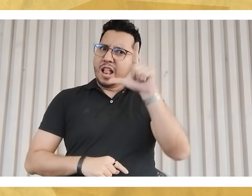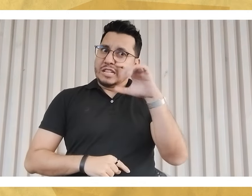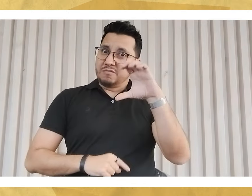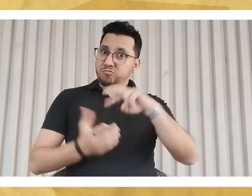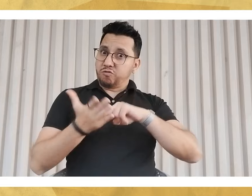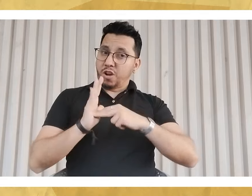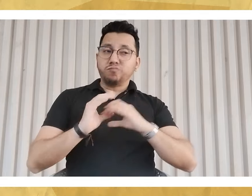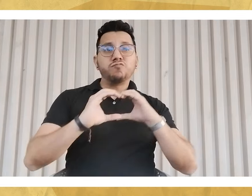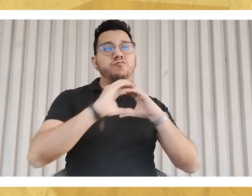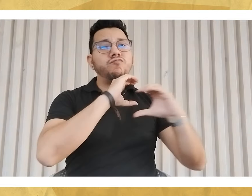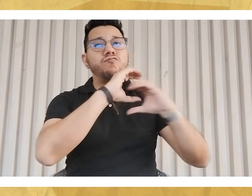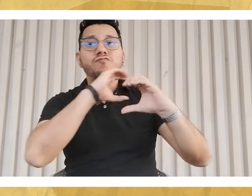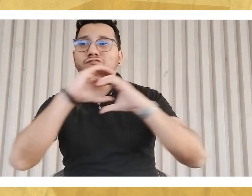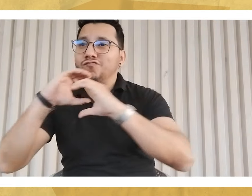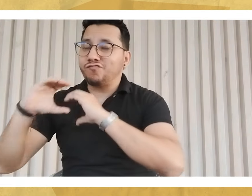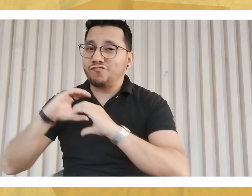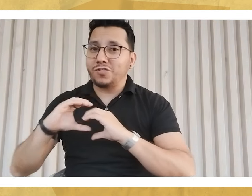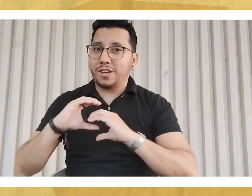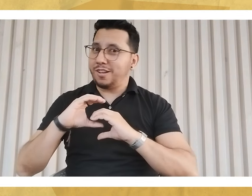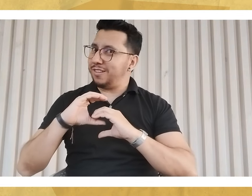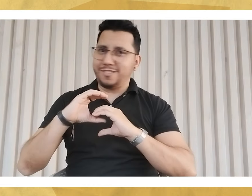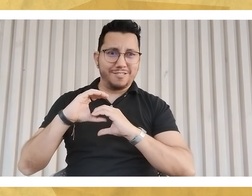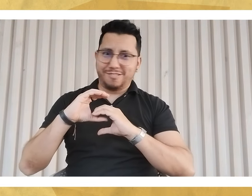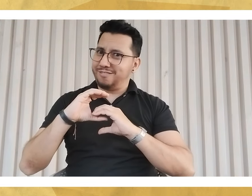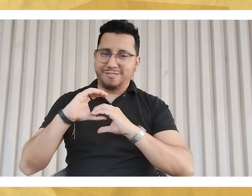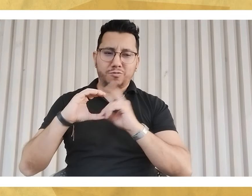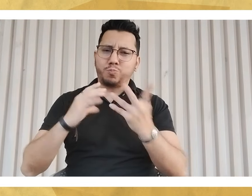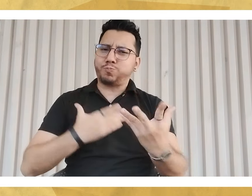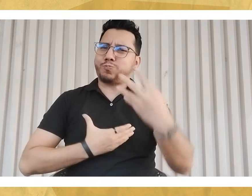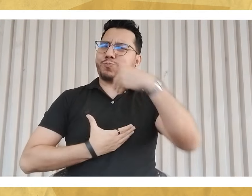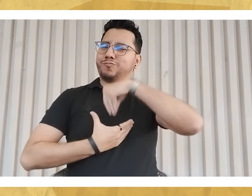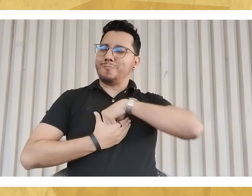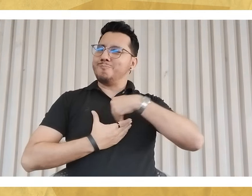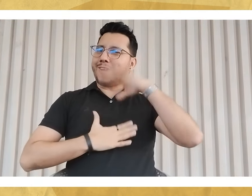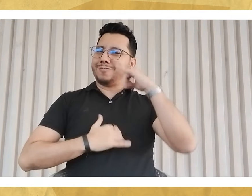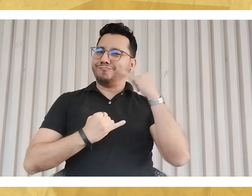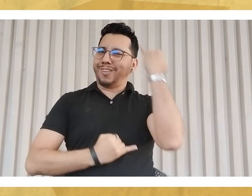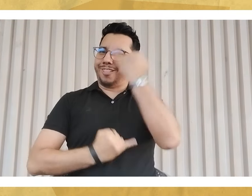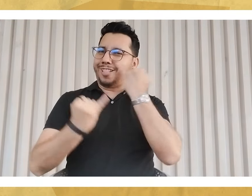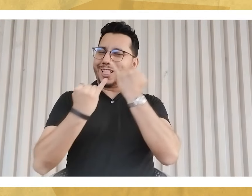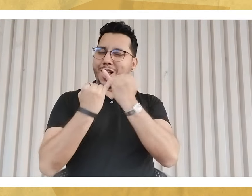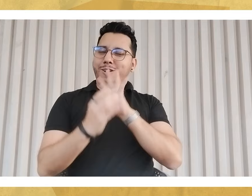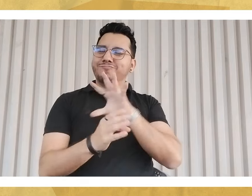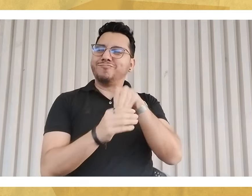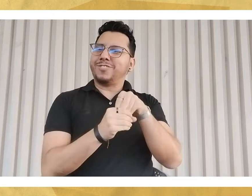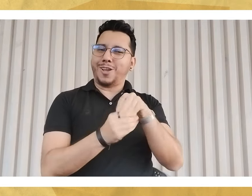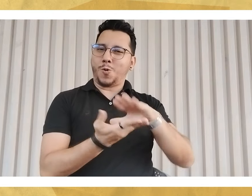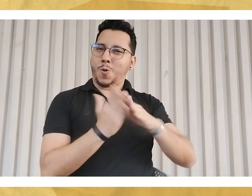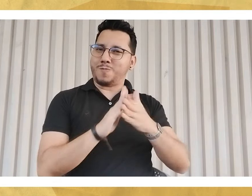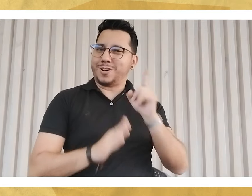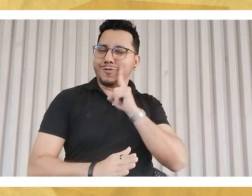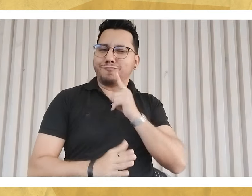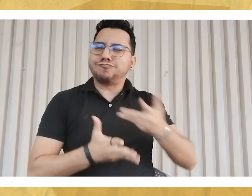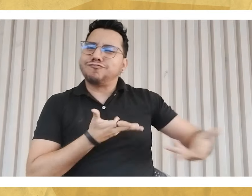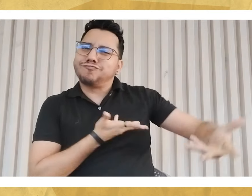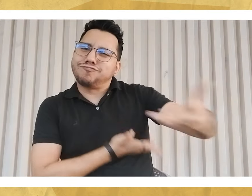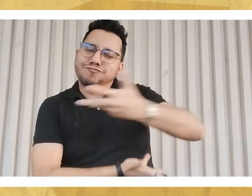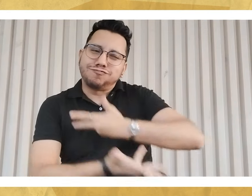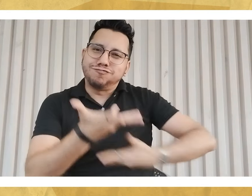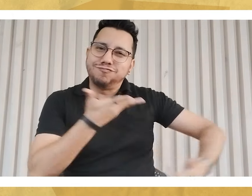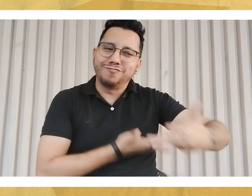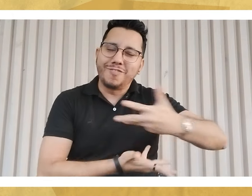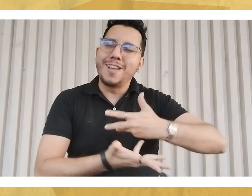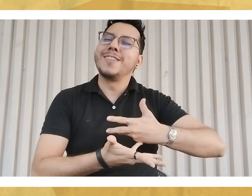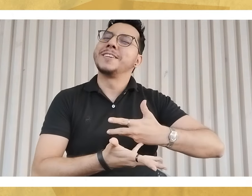colombiana es solo para la comunicación sino que esta lengua hace parte de la enad de la comunidad sorda